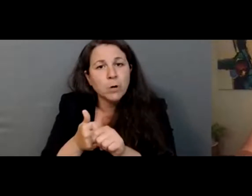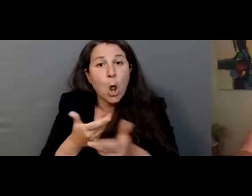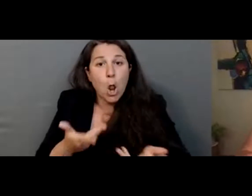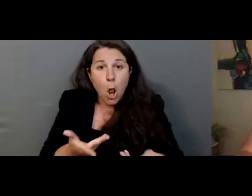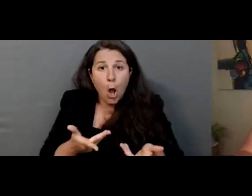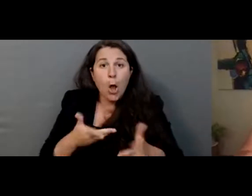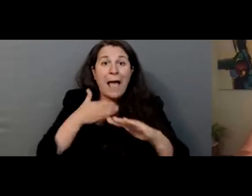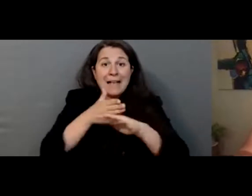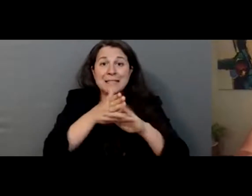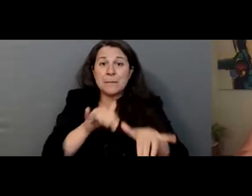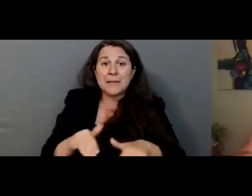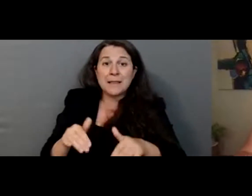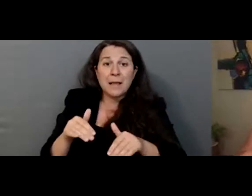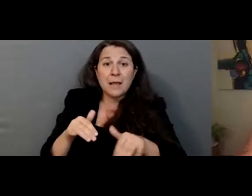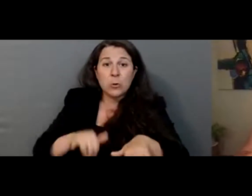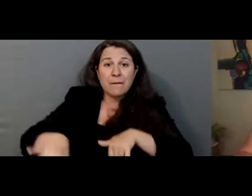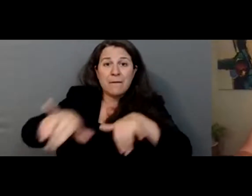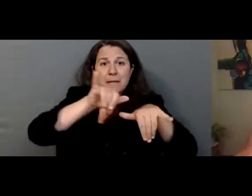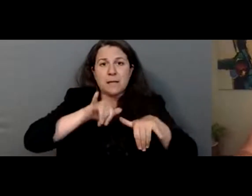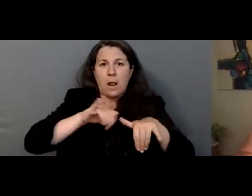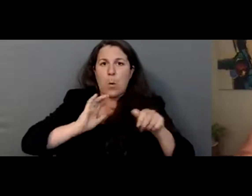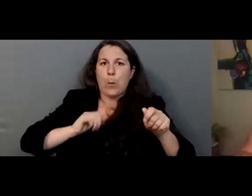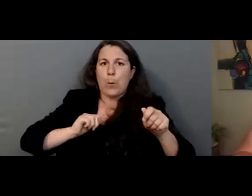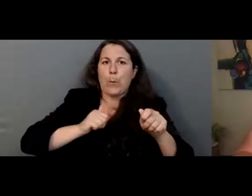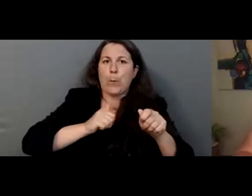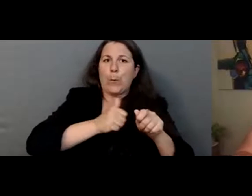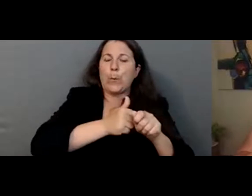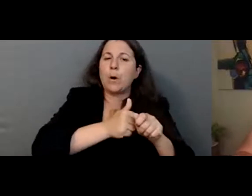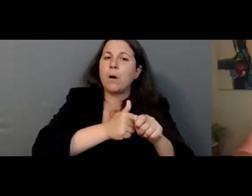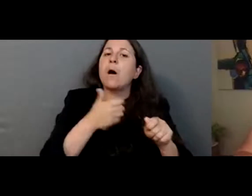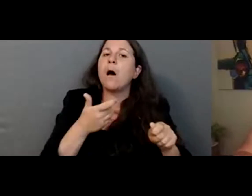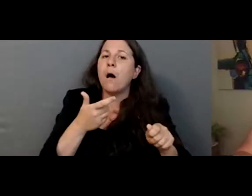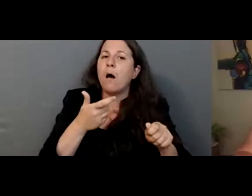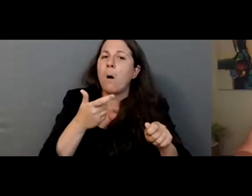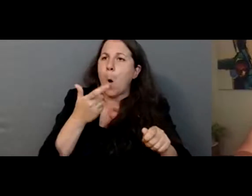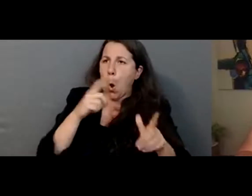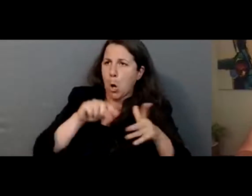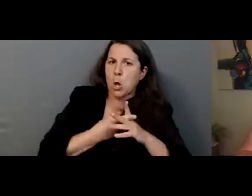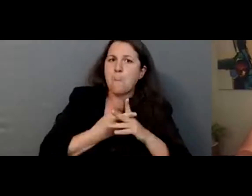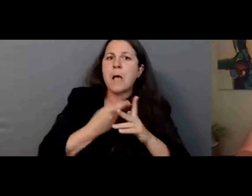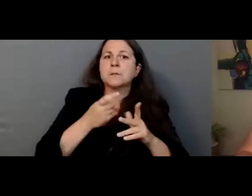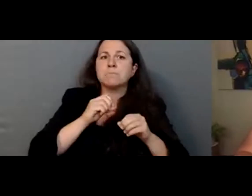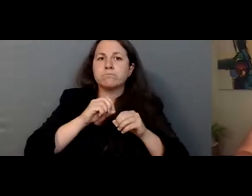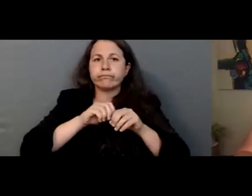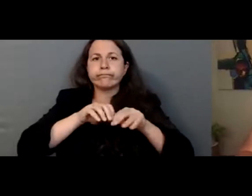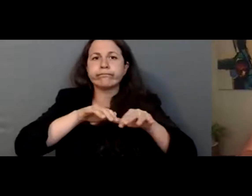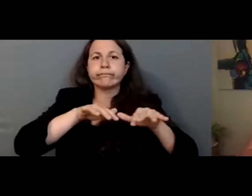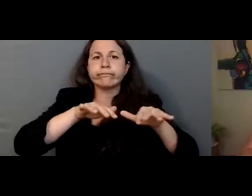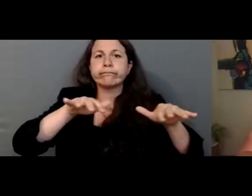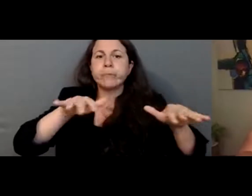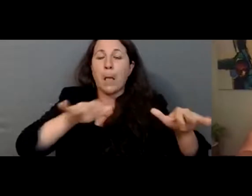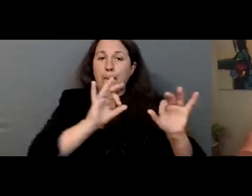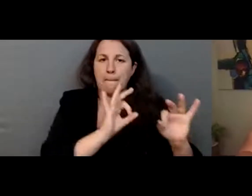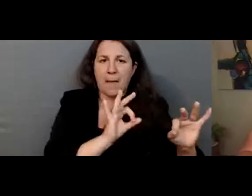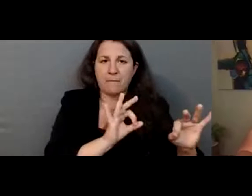fort. Les gouvernements, les institutions s'approprient de plus en plus ce concept-là, mais c'est dangereux parce que si on